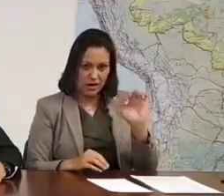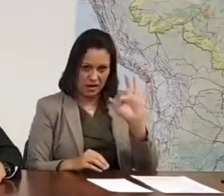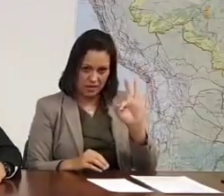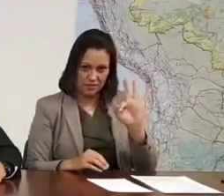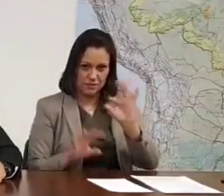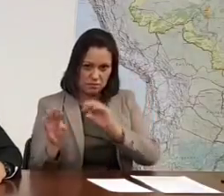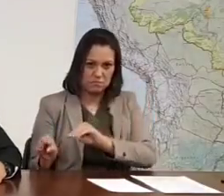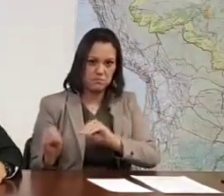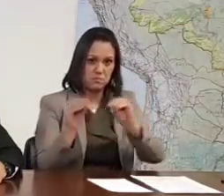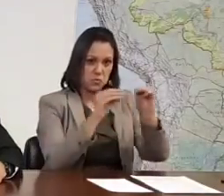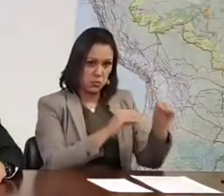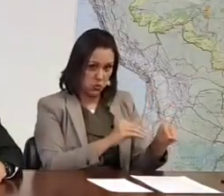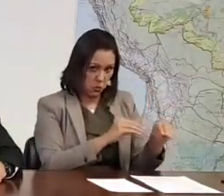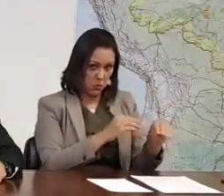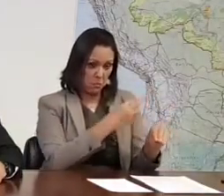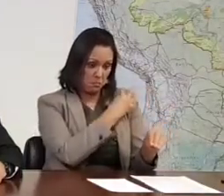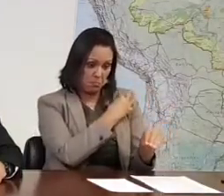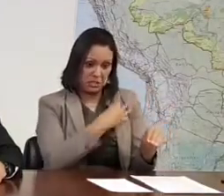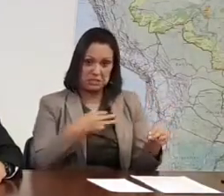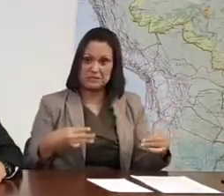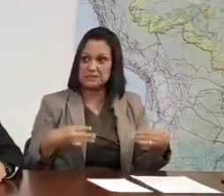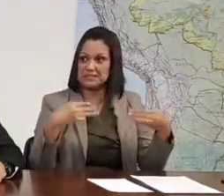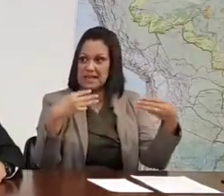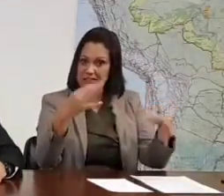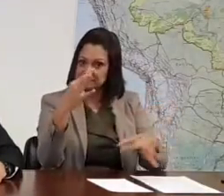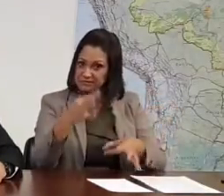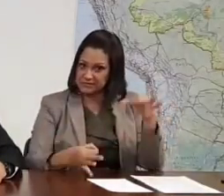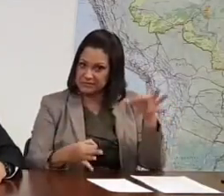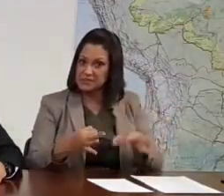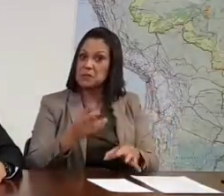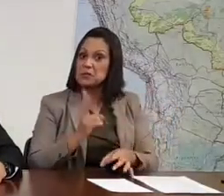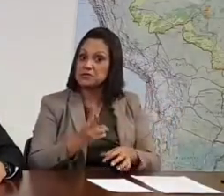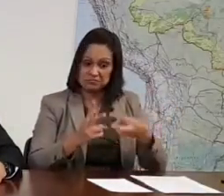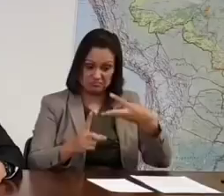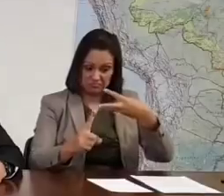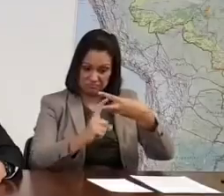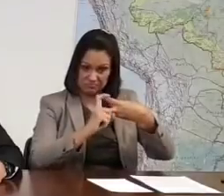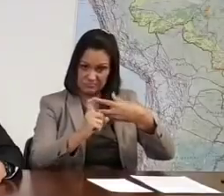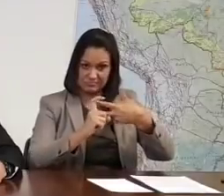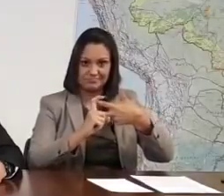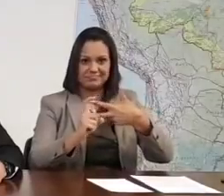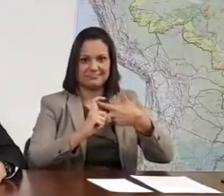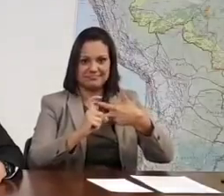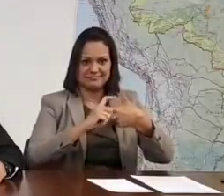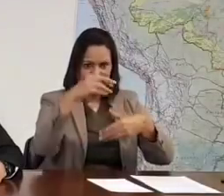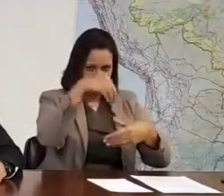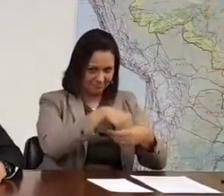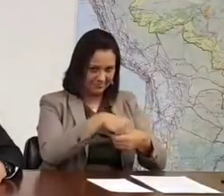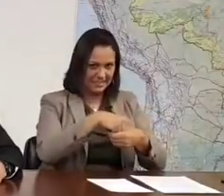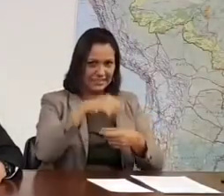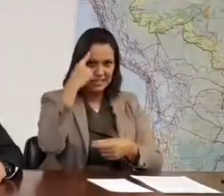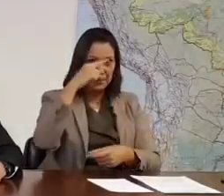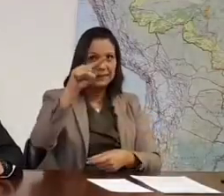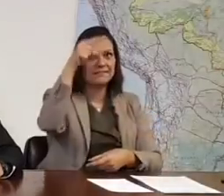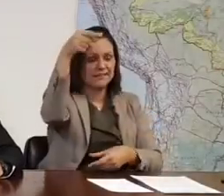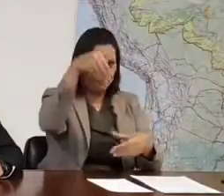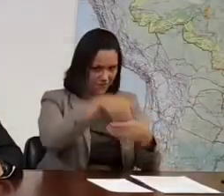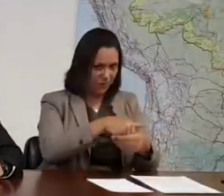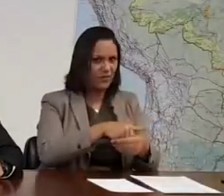da Justiça, continua no Executivo, sem problema nenhum, deve ser votada semana que vem no